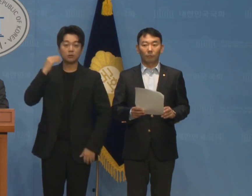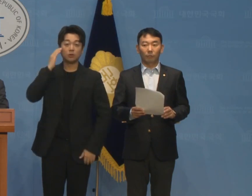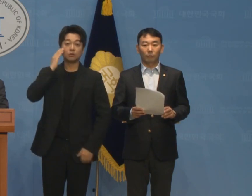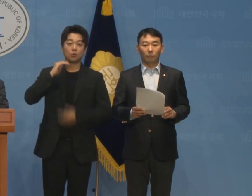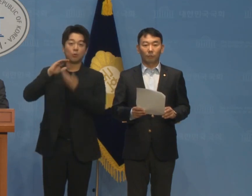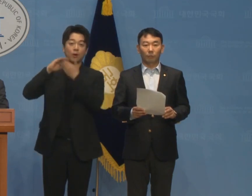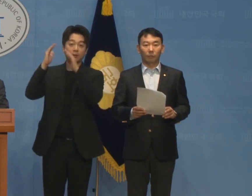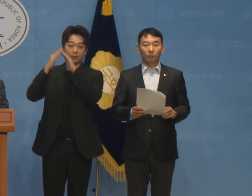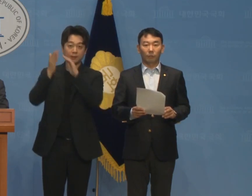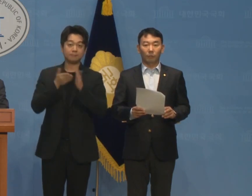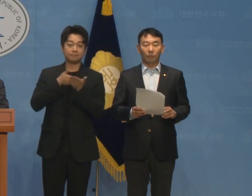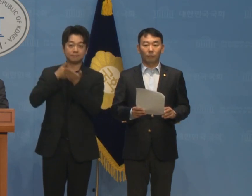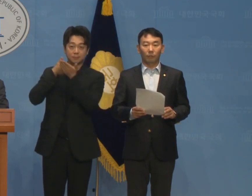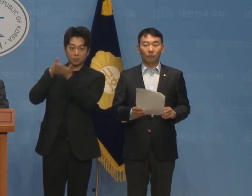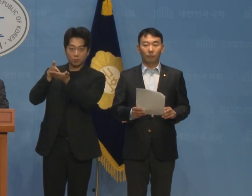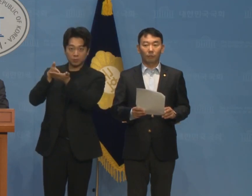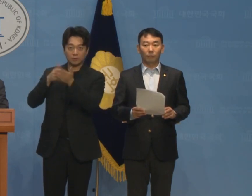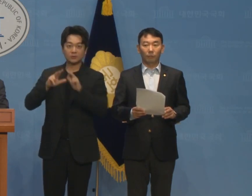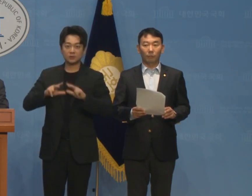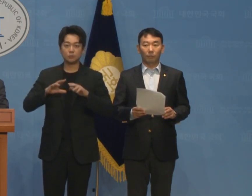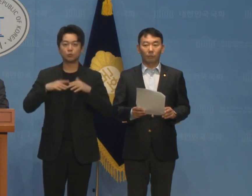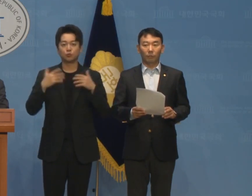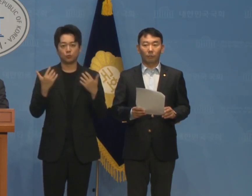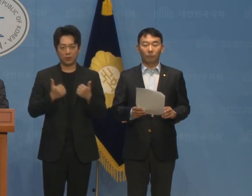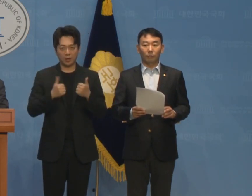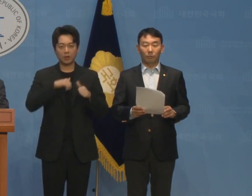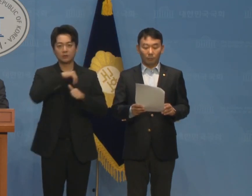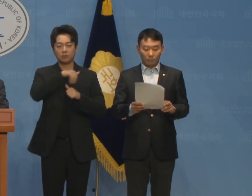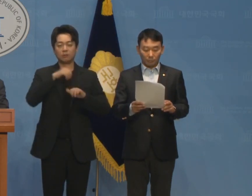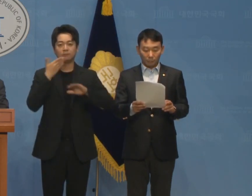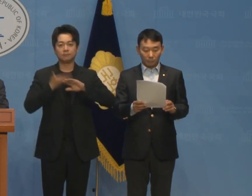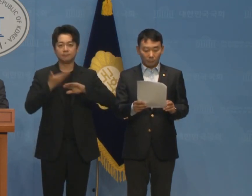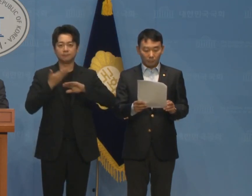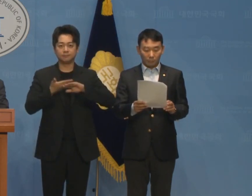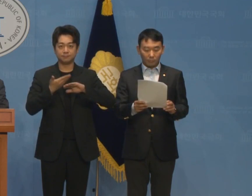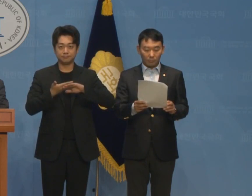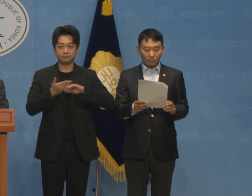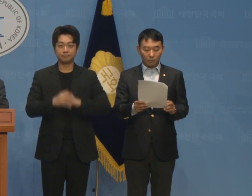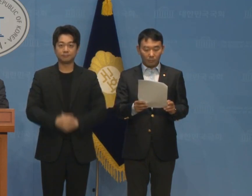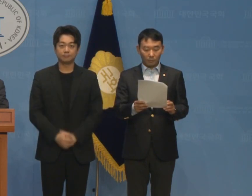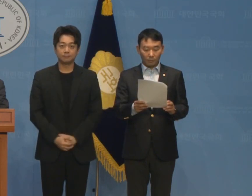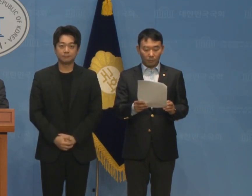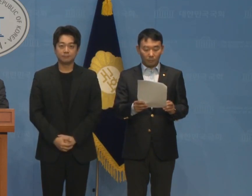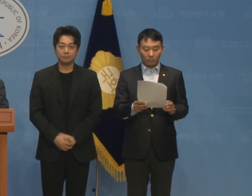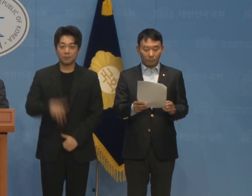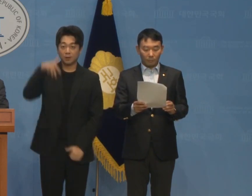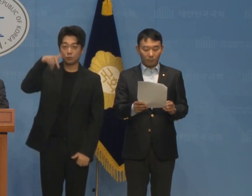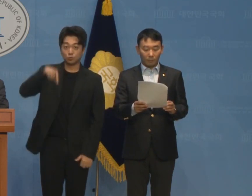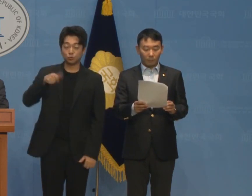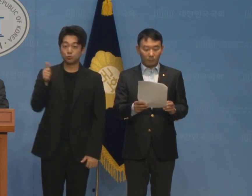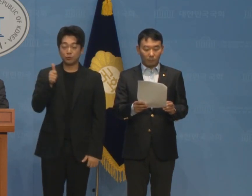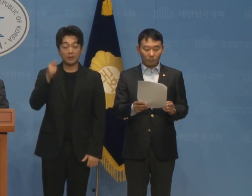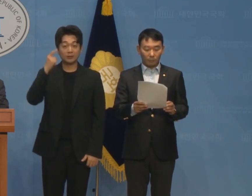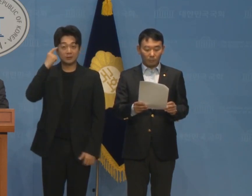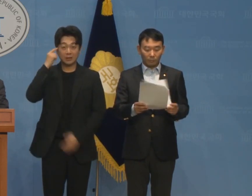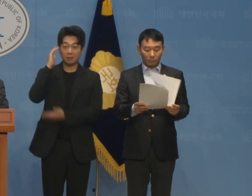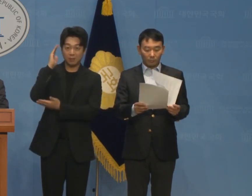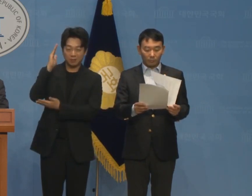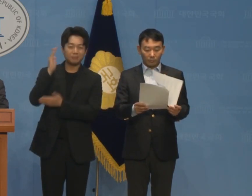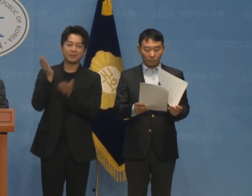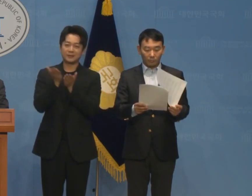국회 법사위가 나서지 않았냐고 비판하는 것은 완전히 잘못된 주장입니다.